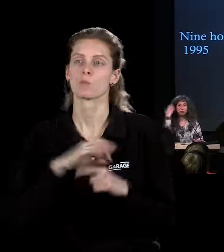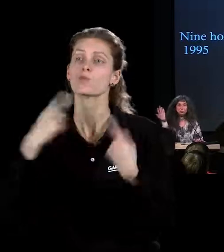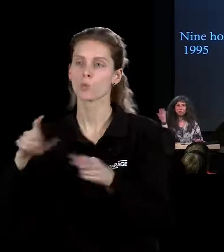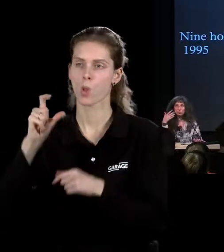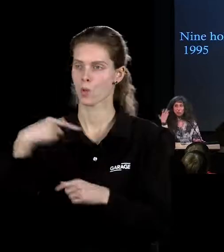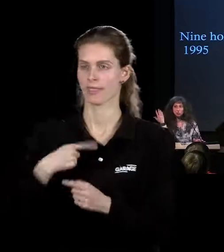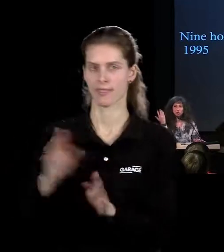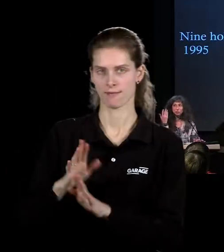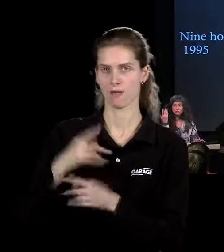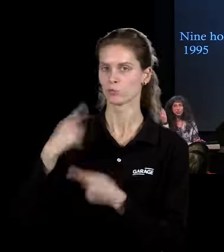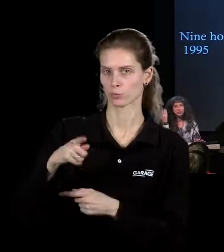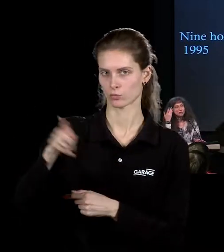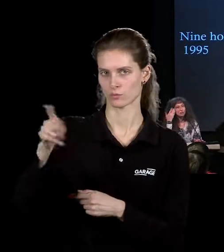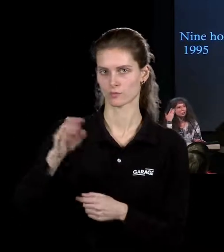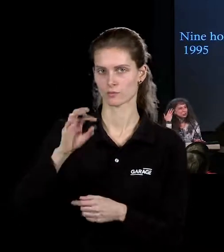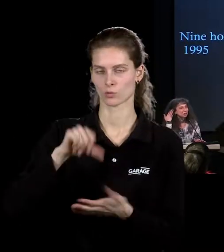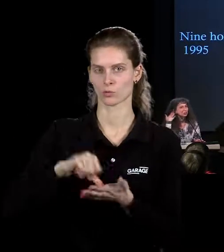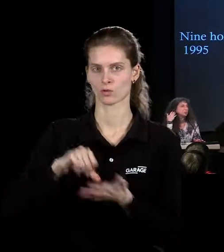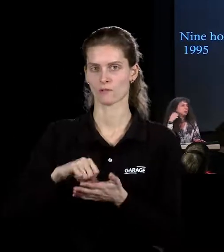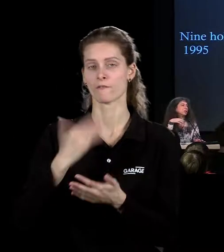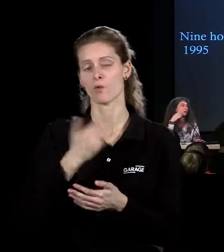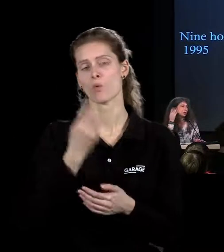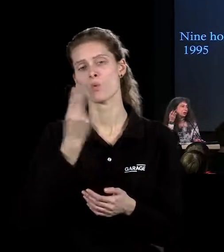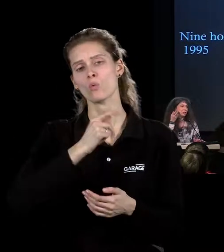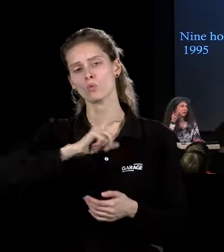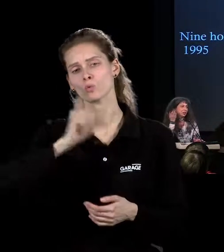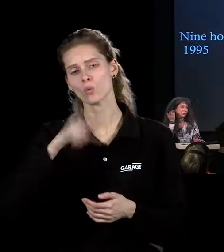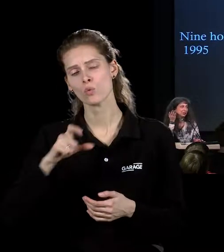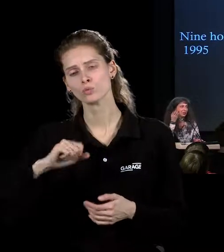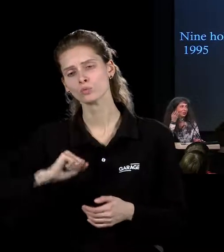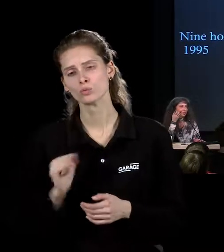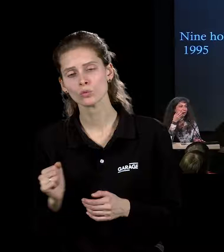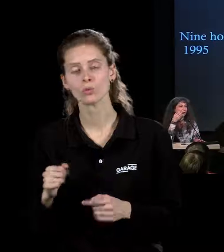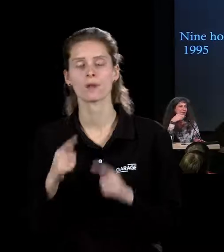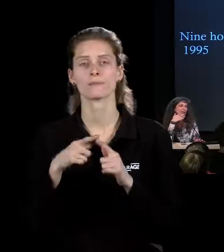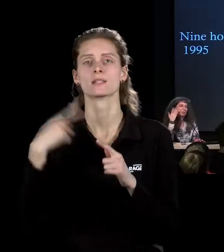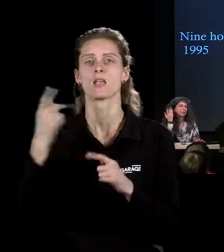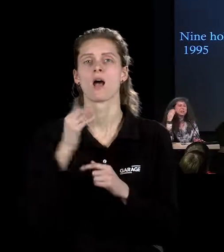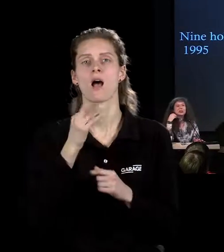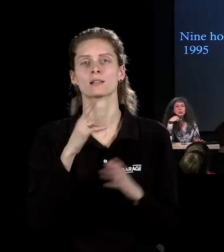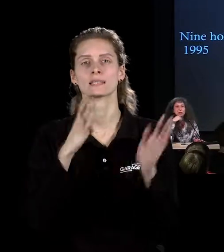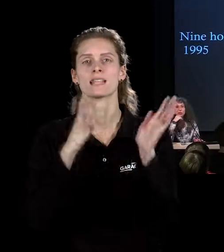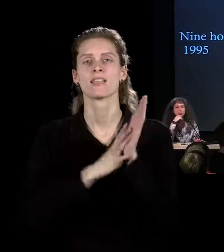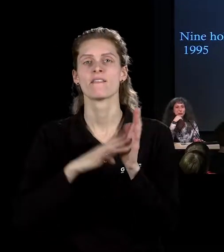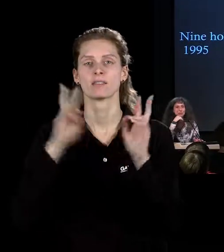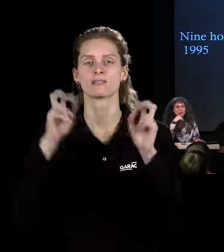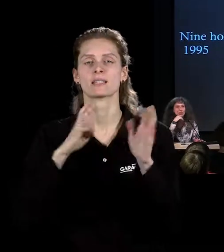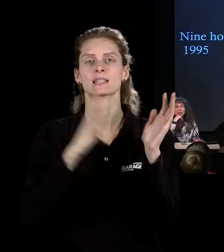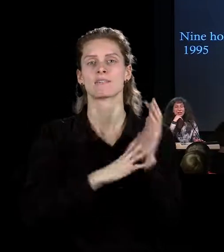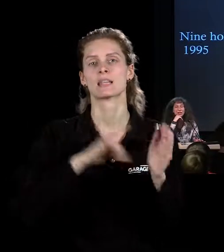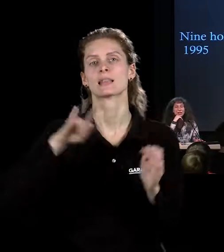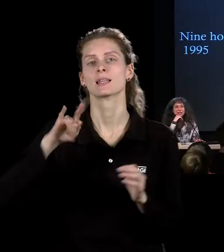самые, множество его соратников-художников, в следующей акции 9 дыр появились те же люди,